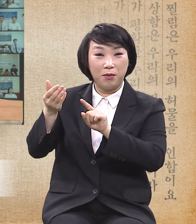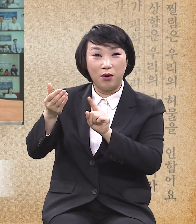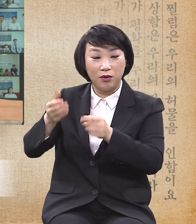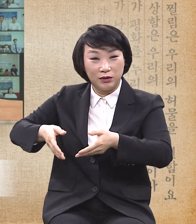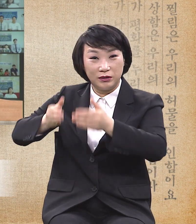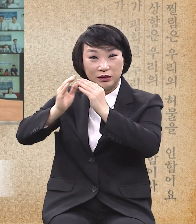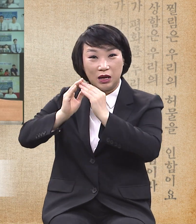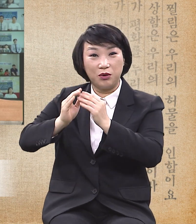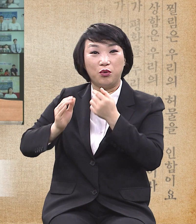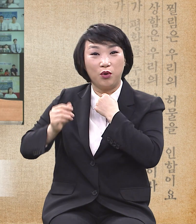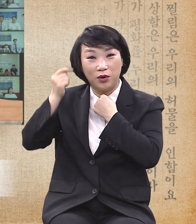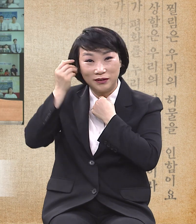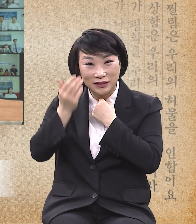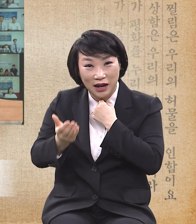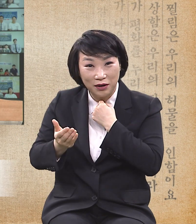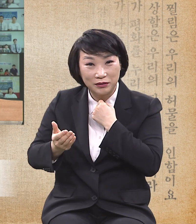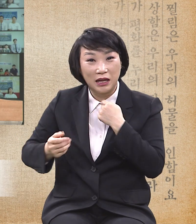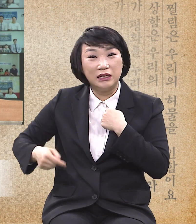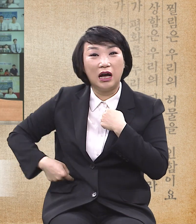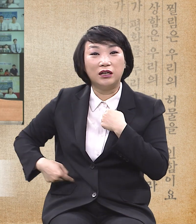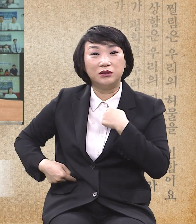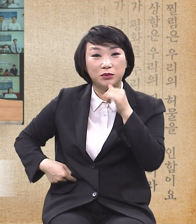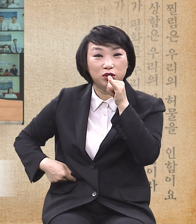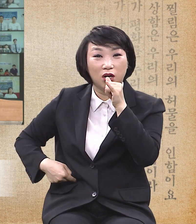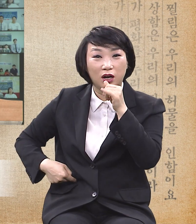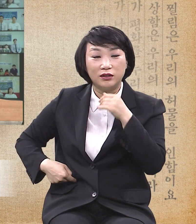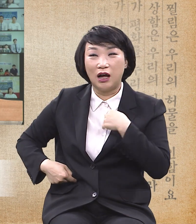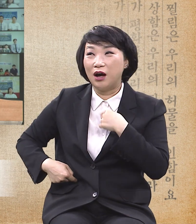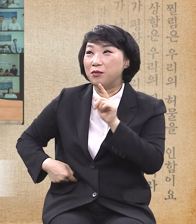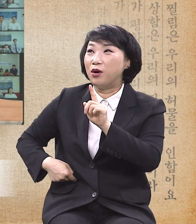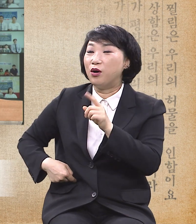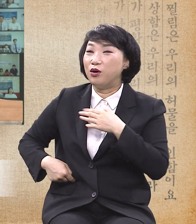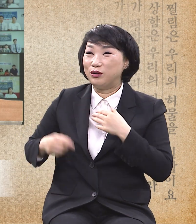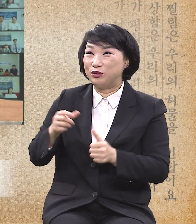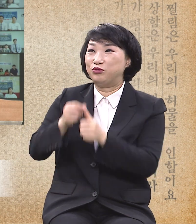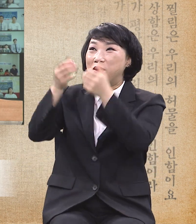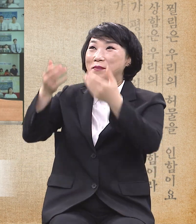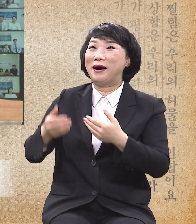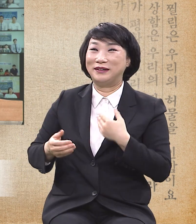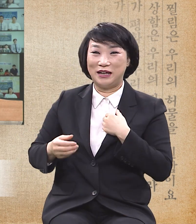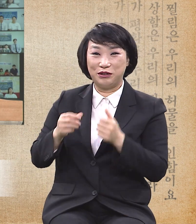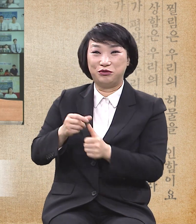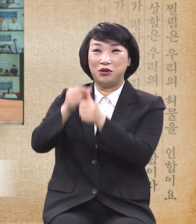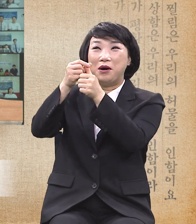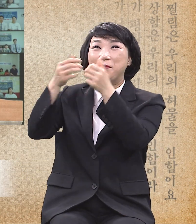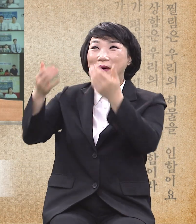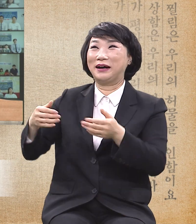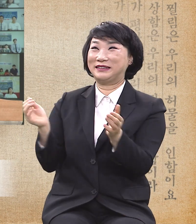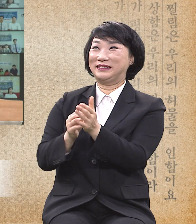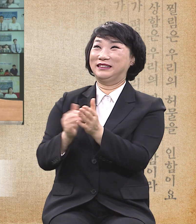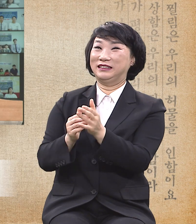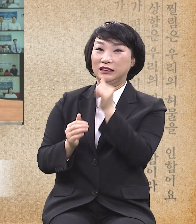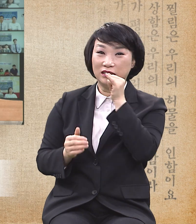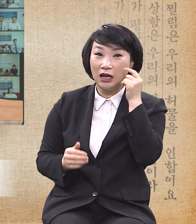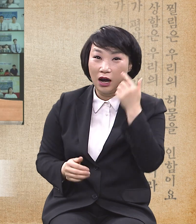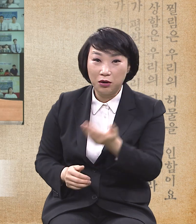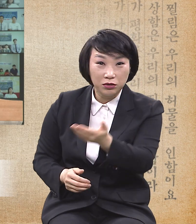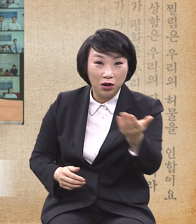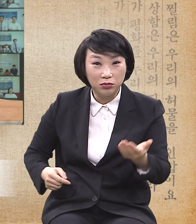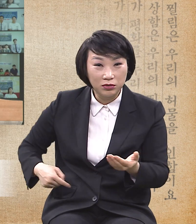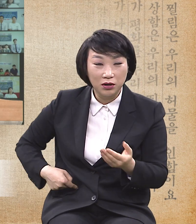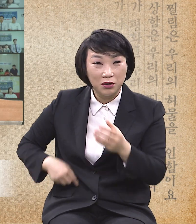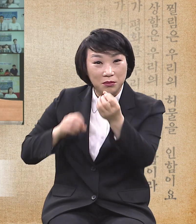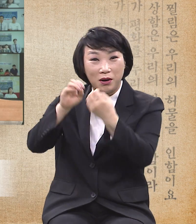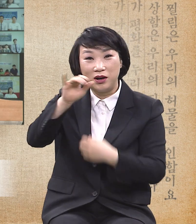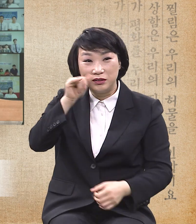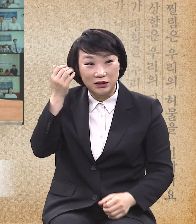뭘 세우기를 원하니? 네 양심상 나는 구원받았으니 구원받은 것으로 끝나겠습니다. 양심상